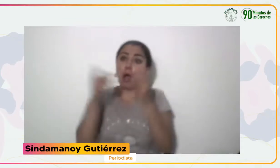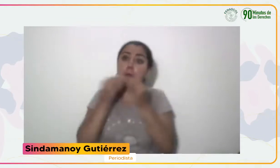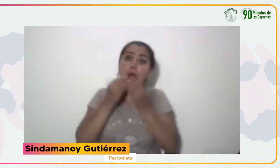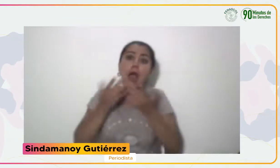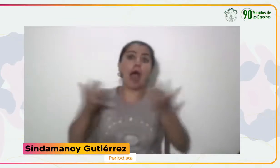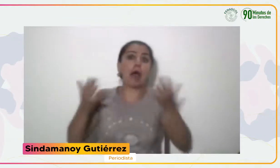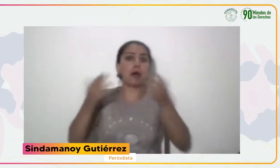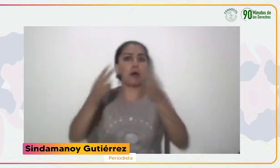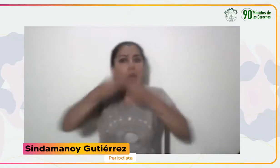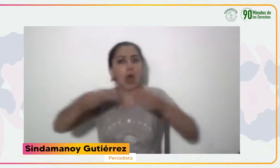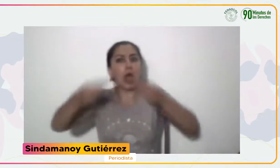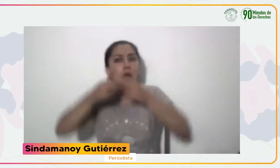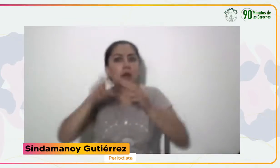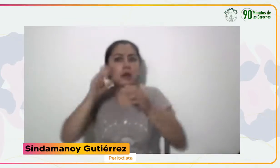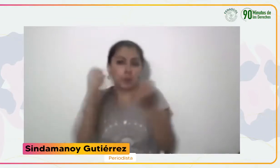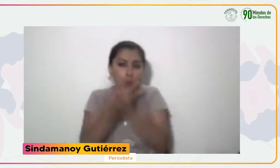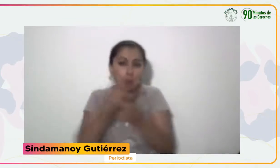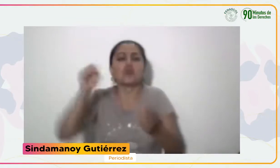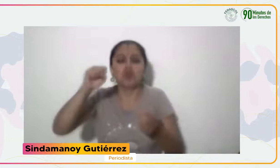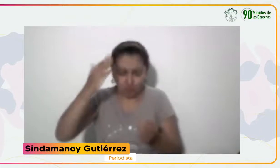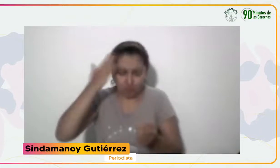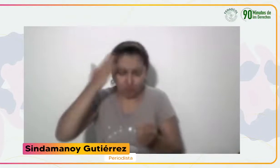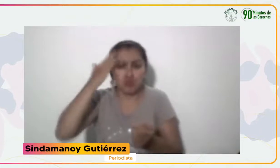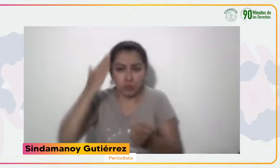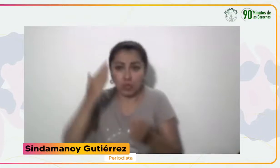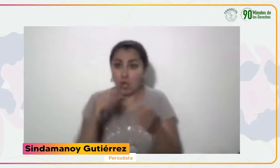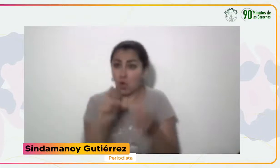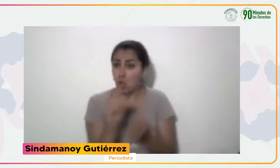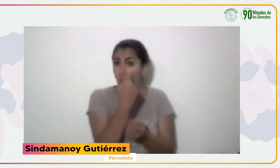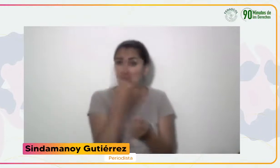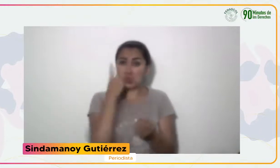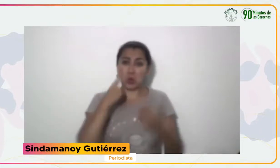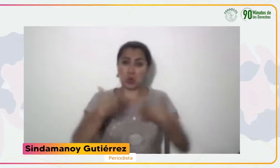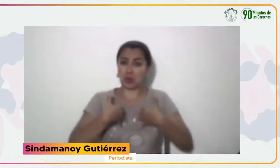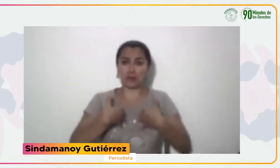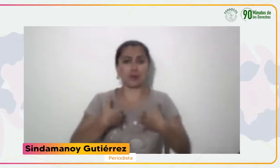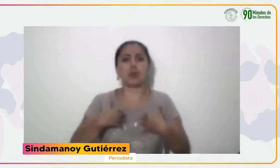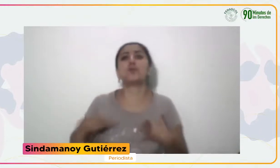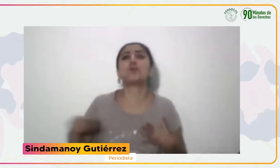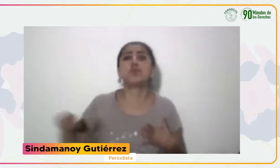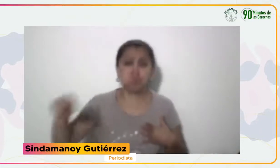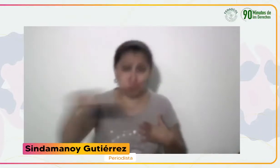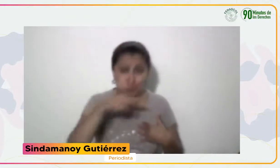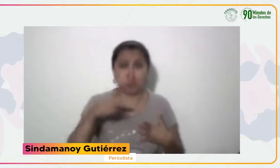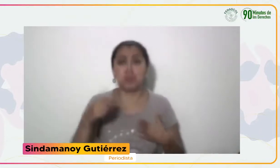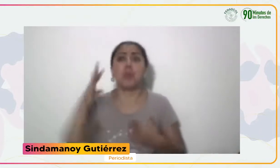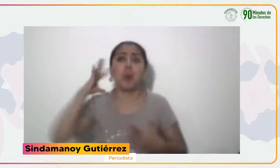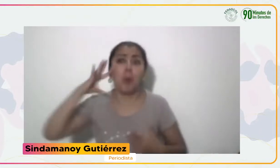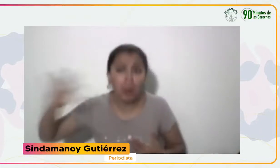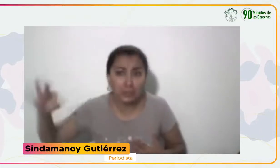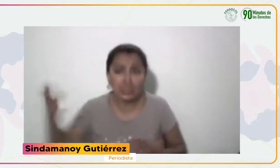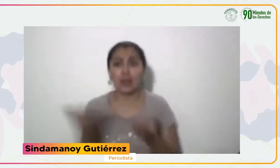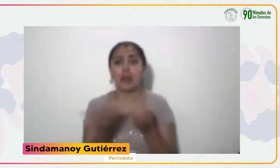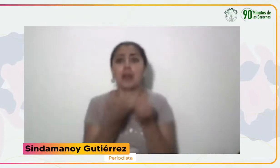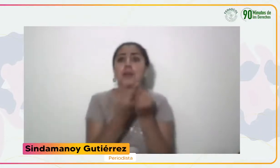enfocarlos también a las mujeres. Porque sí, una cosa es hablar de violencia, una cosa es hablar de la violencia. Claro,